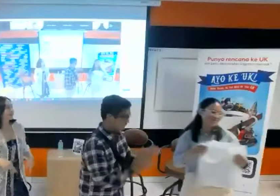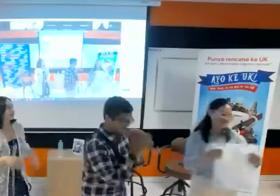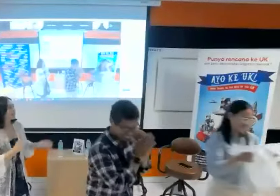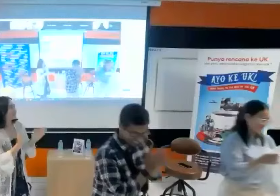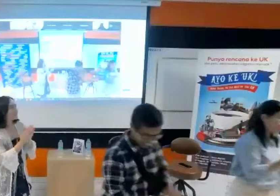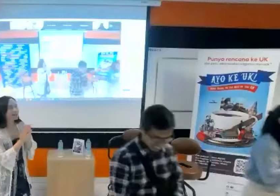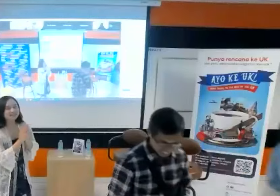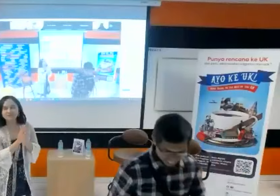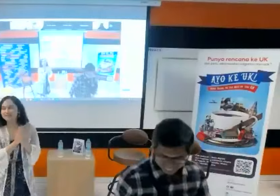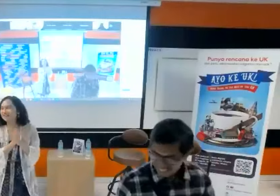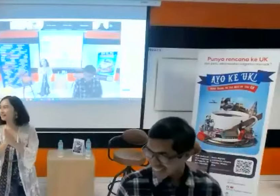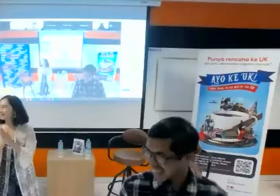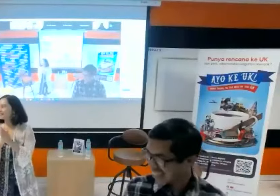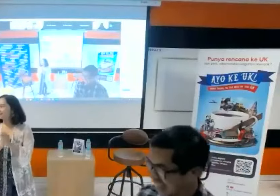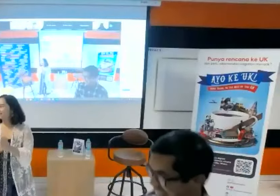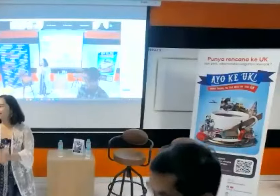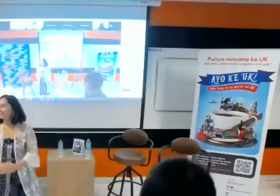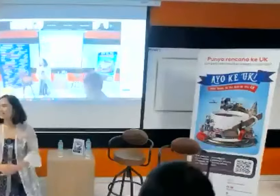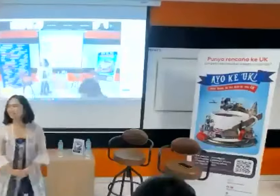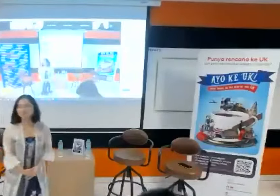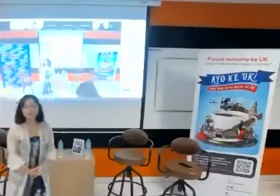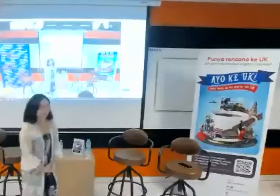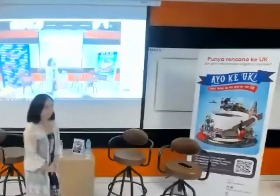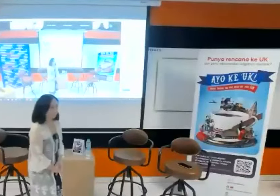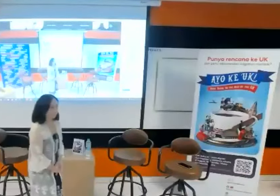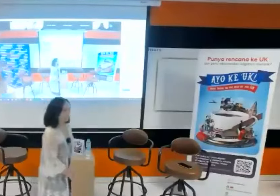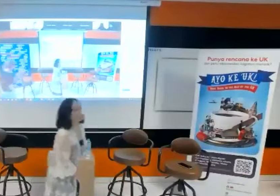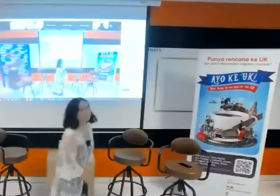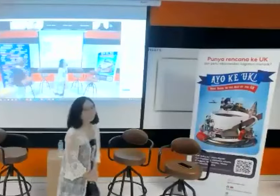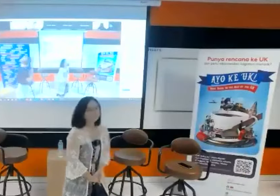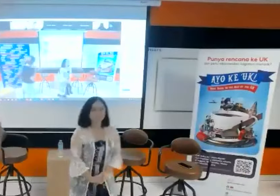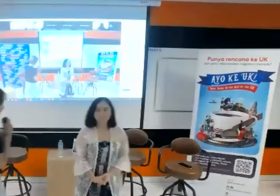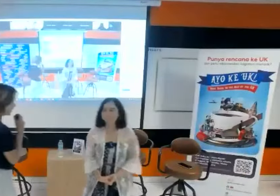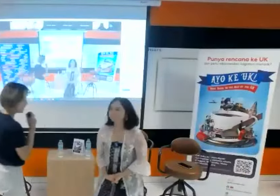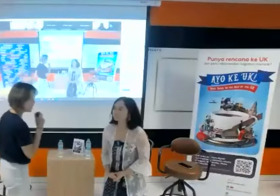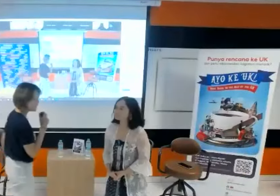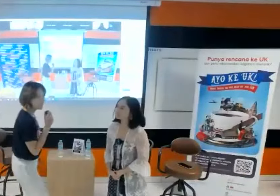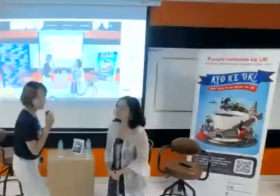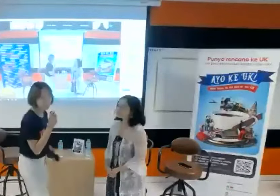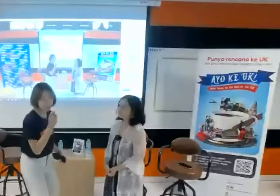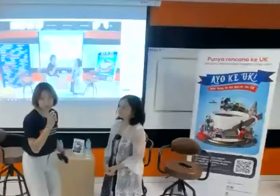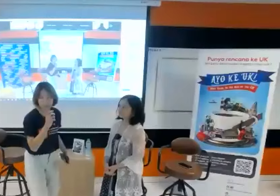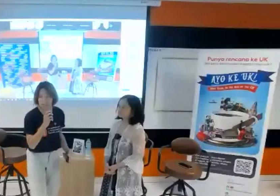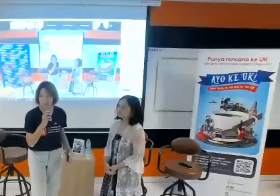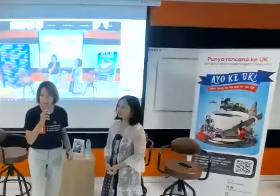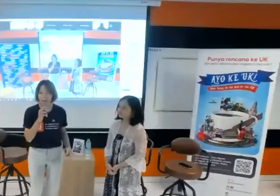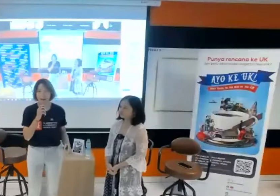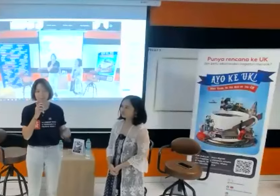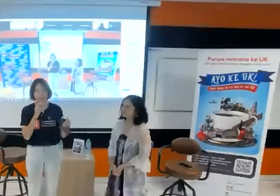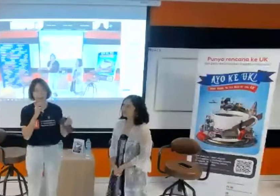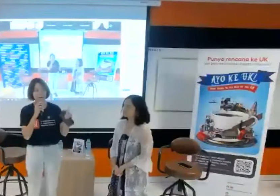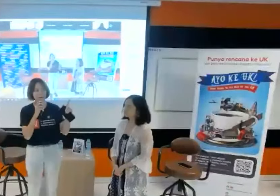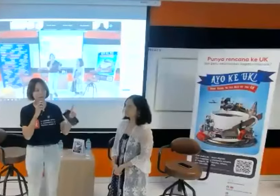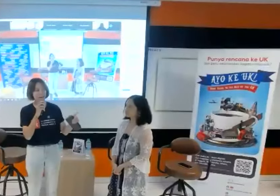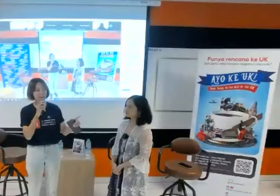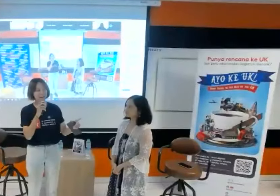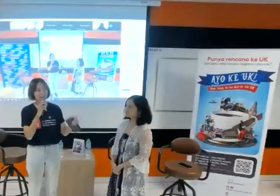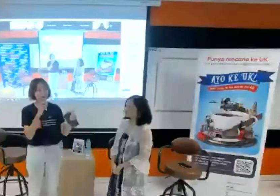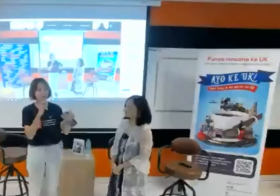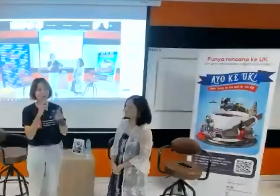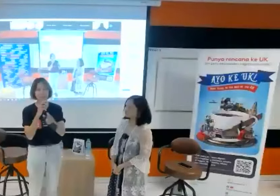kamera terima kasih oke satu lagi pertanyaannya eh cepat-cepatan Apa